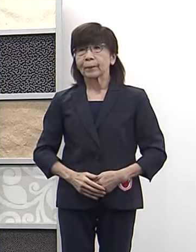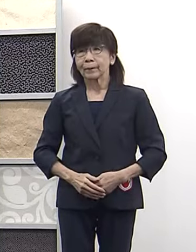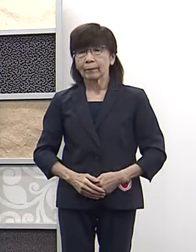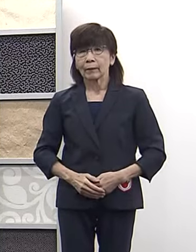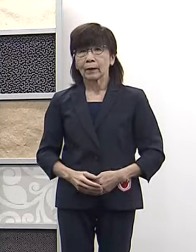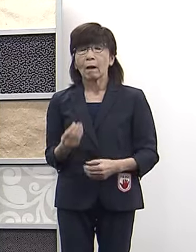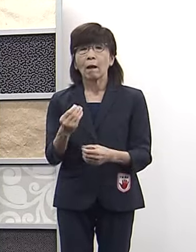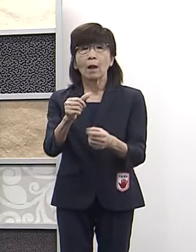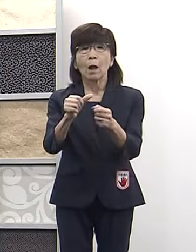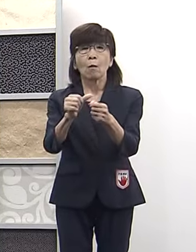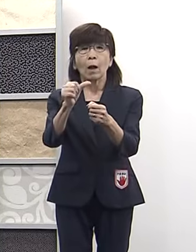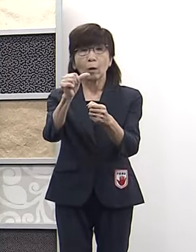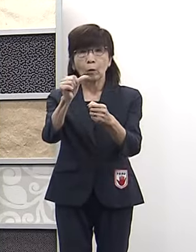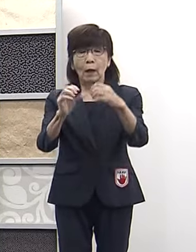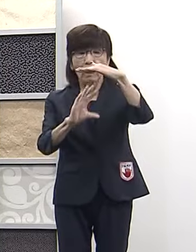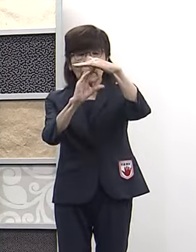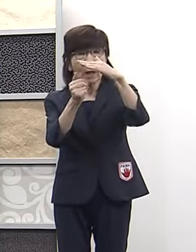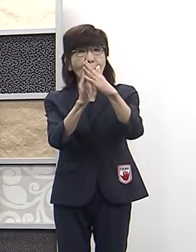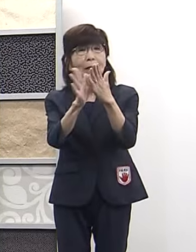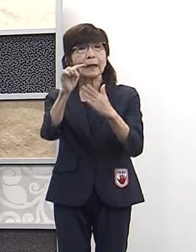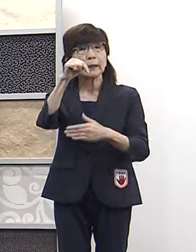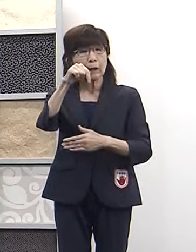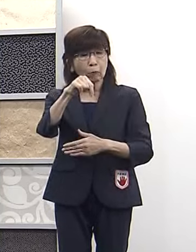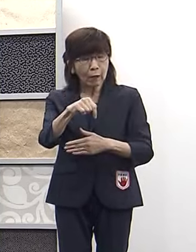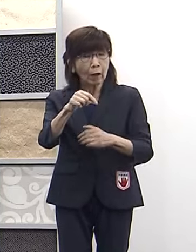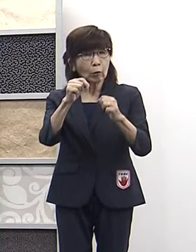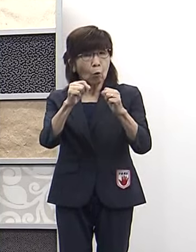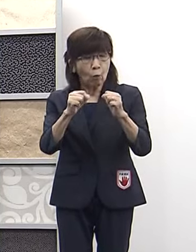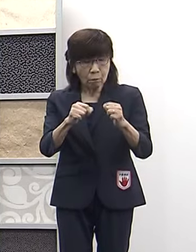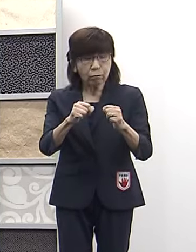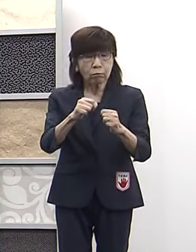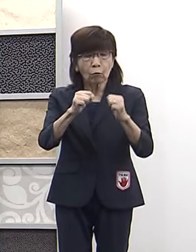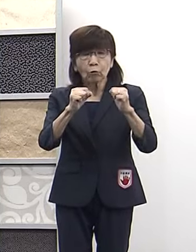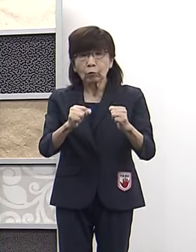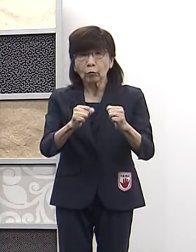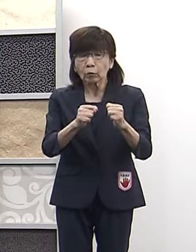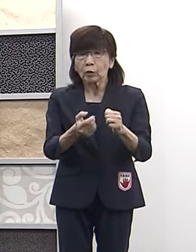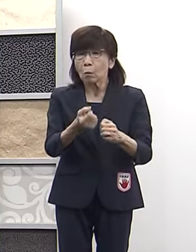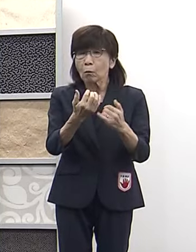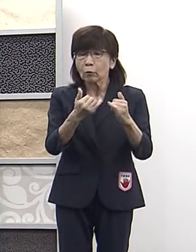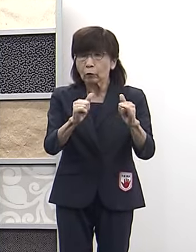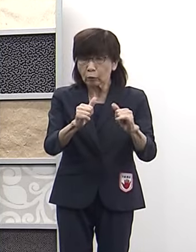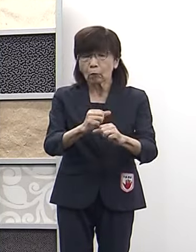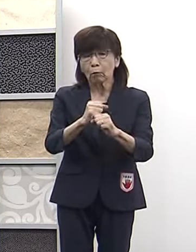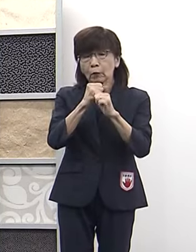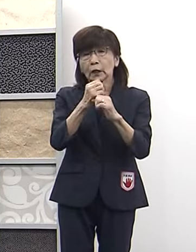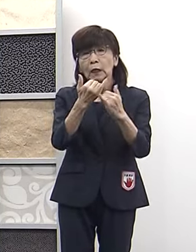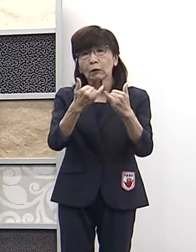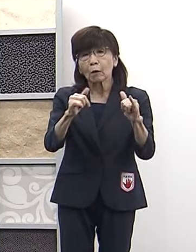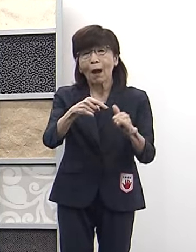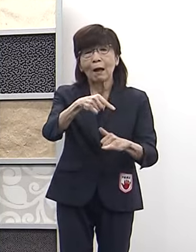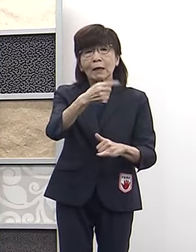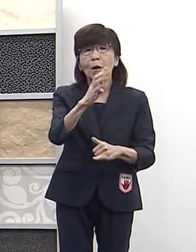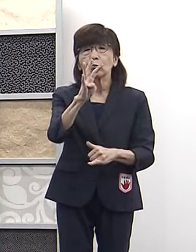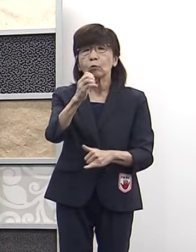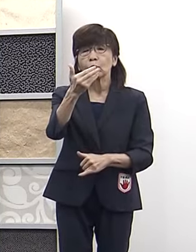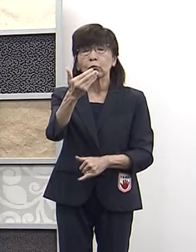令和5年の山梨県の重処置ベースでの自殺者数ですが、149名となっております